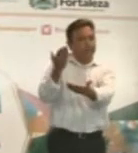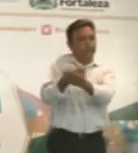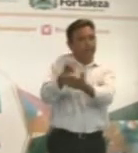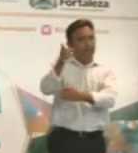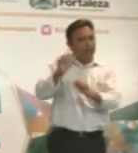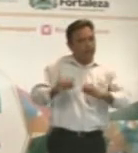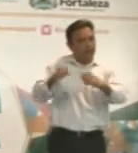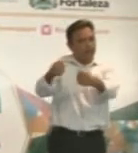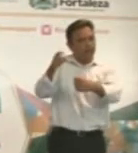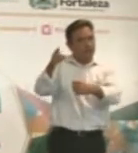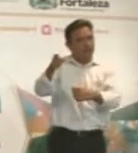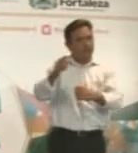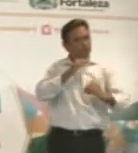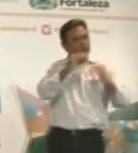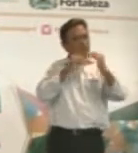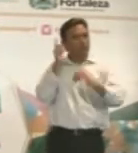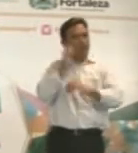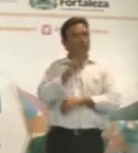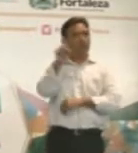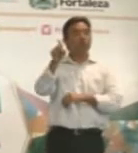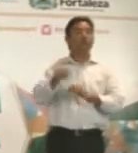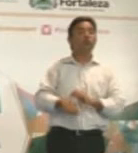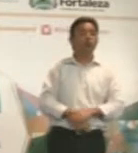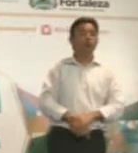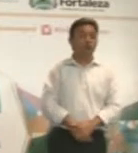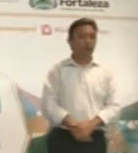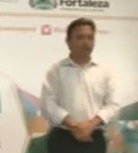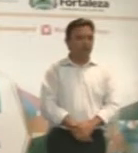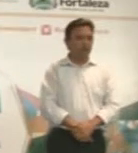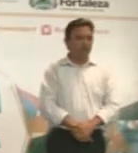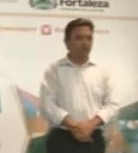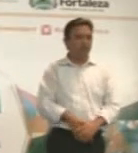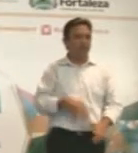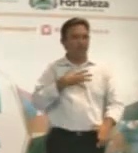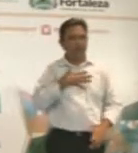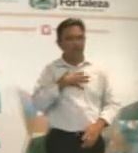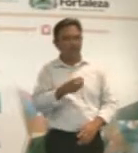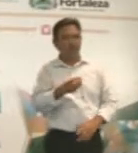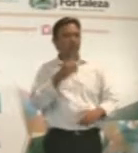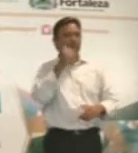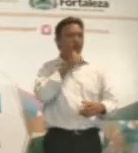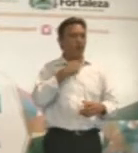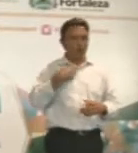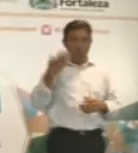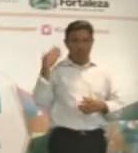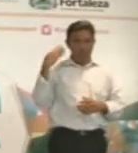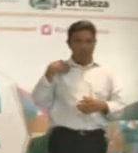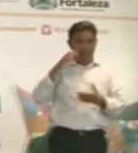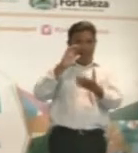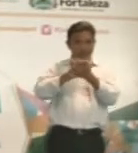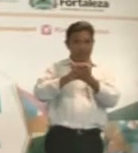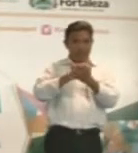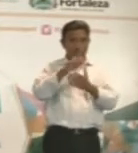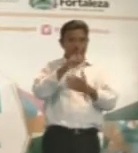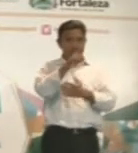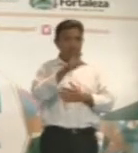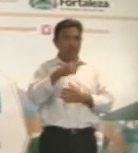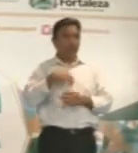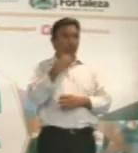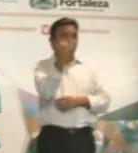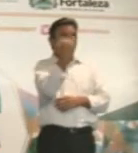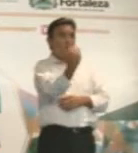baixo, cresceu e tal. Minha filha, meu filho, quando eu casei com seu pai, só era um banco de